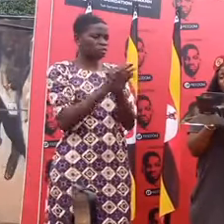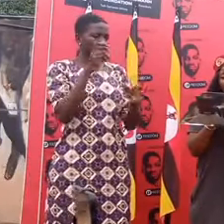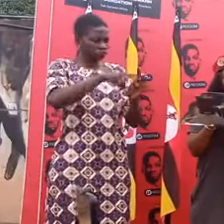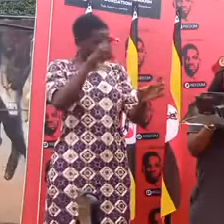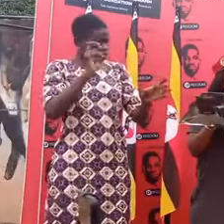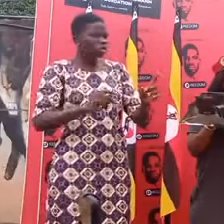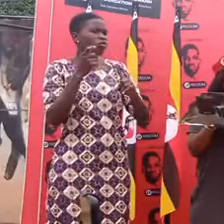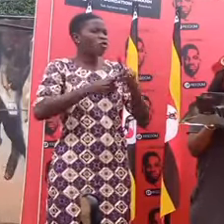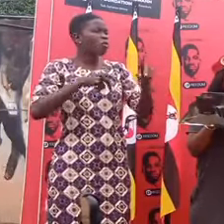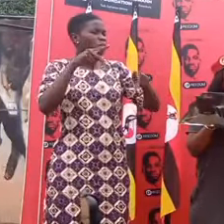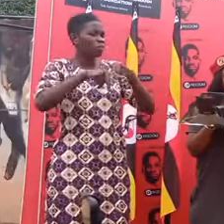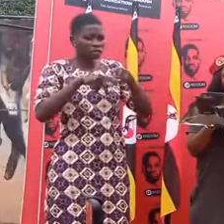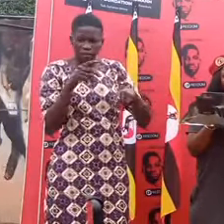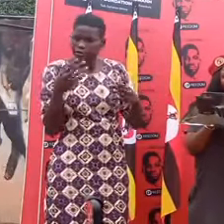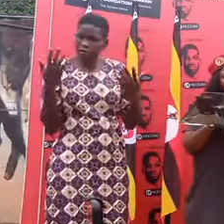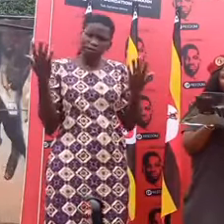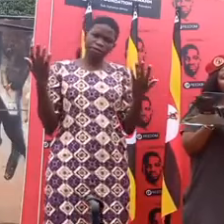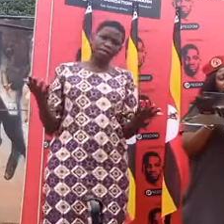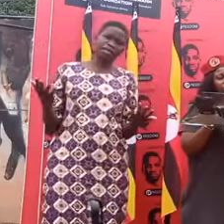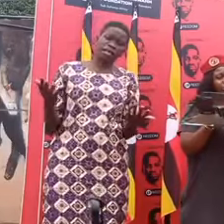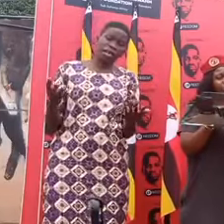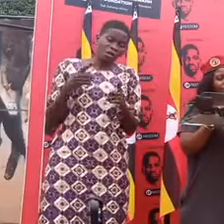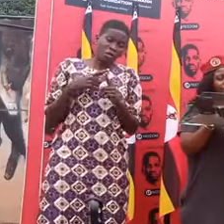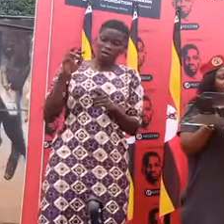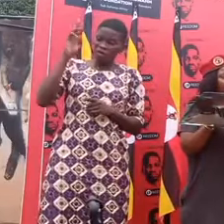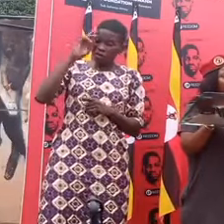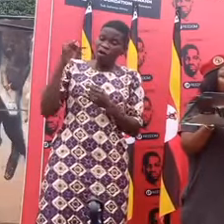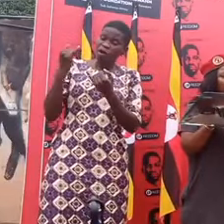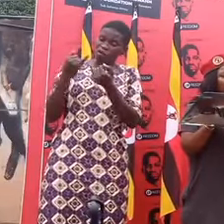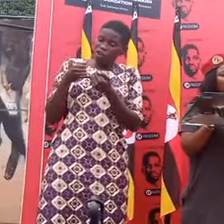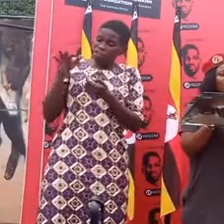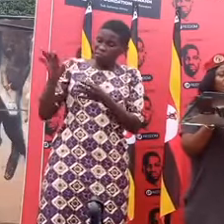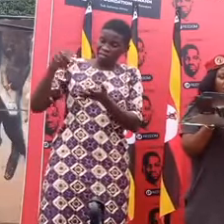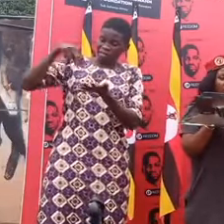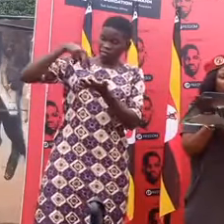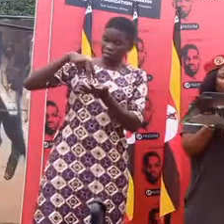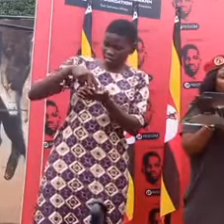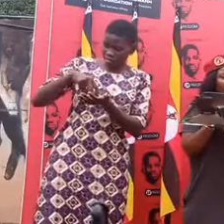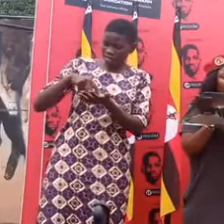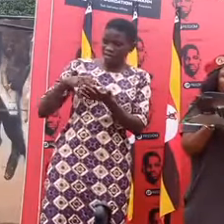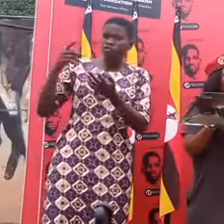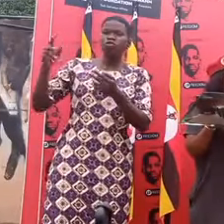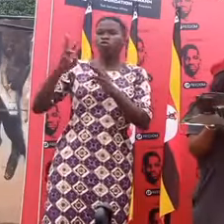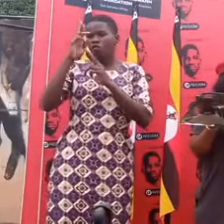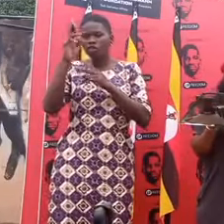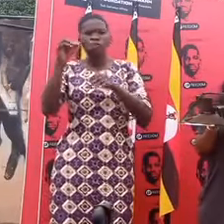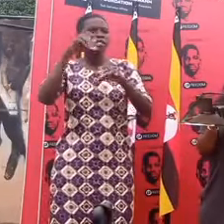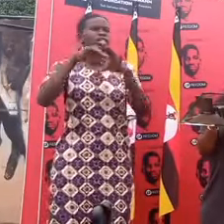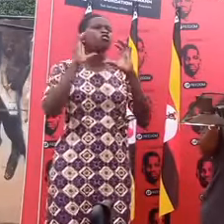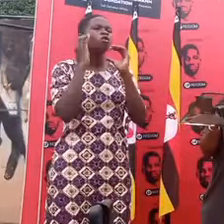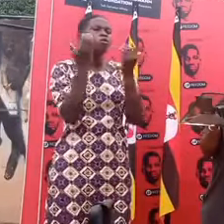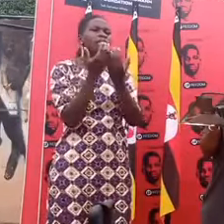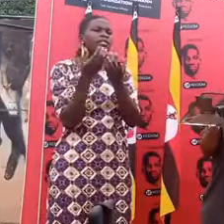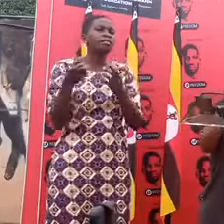tell Kumkule Mbese. Again, I'll call you up for Jinji, Umakabu, Nekumkula, Kana